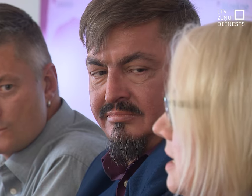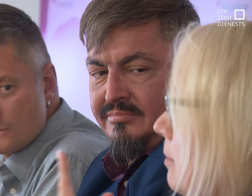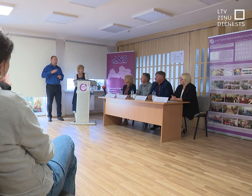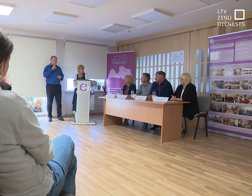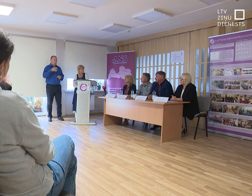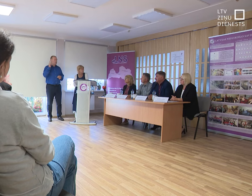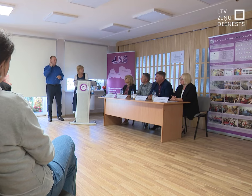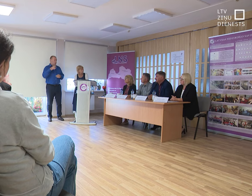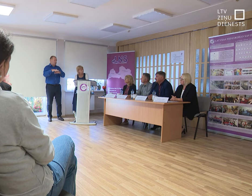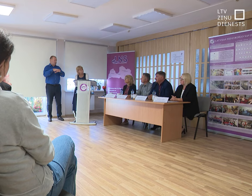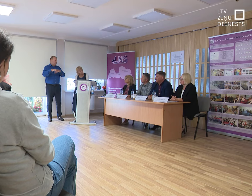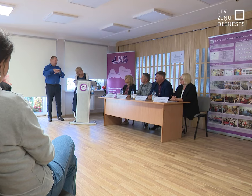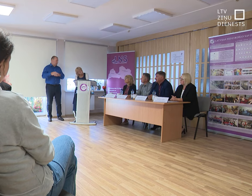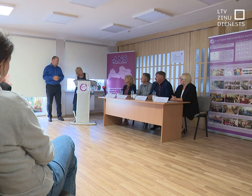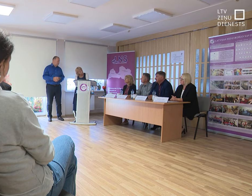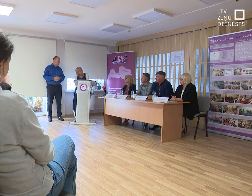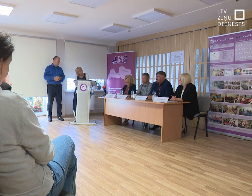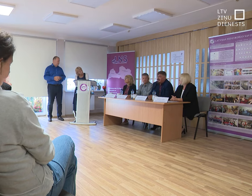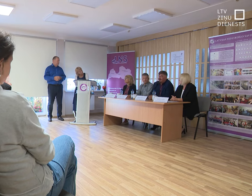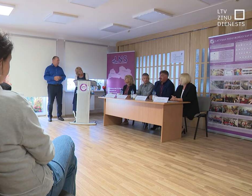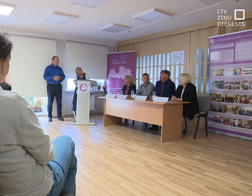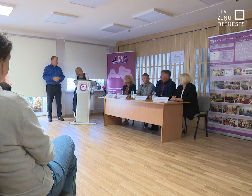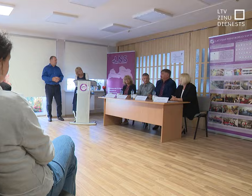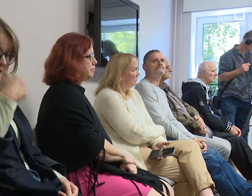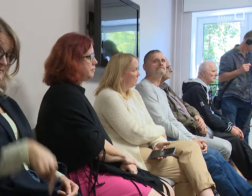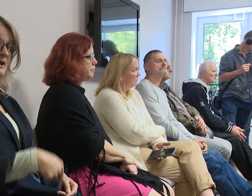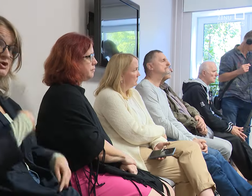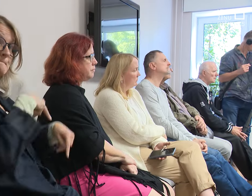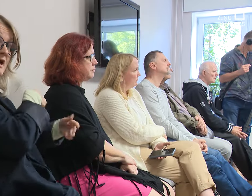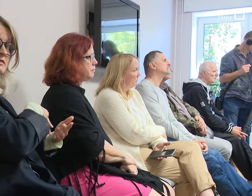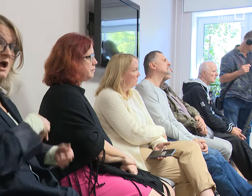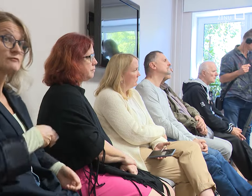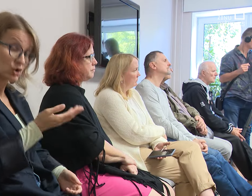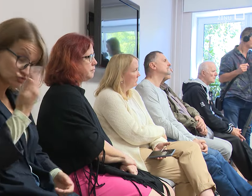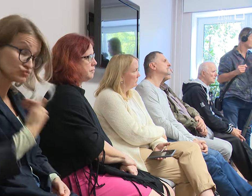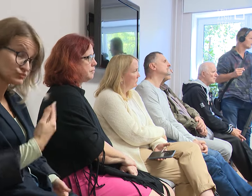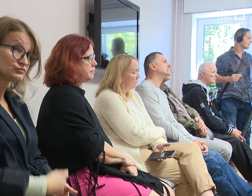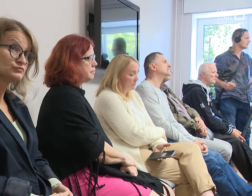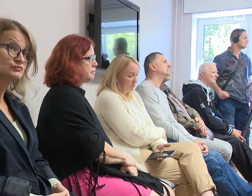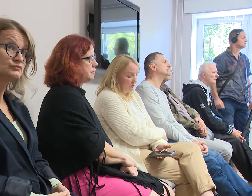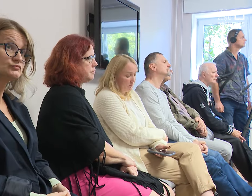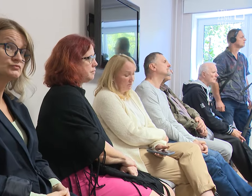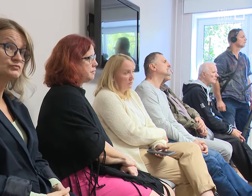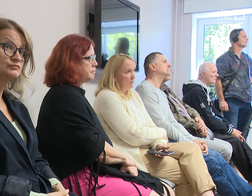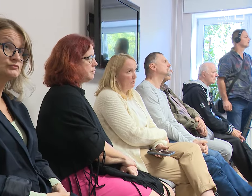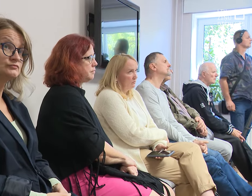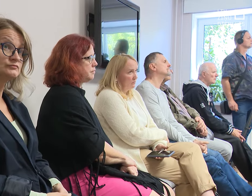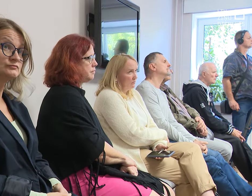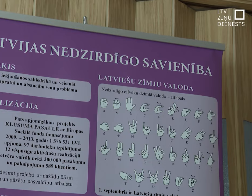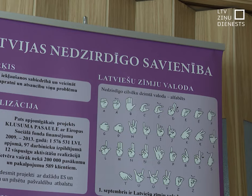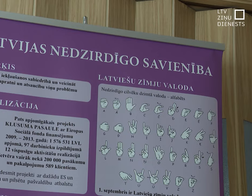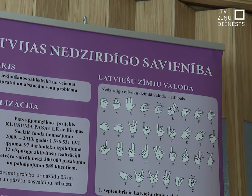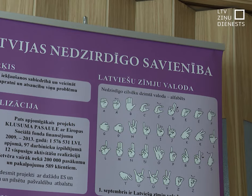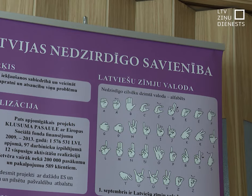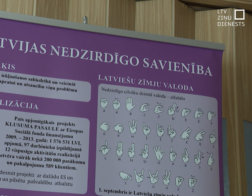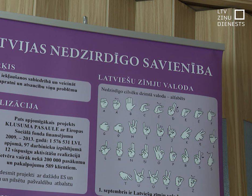problēma. Nav precīzu datu, cik nedzirdīgoja Latvijā, bet vidēji 1% iedzīvotāju pasaulē ir vajadzītīgi vai nedzirdīgi.